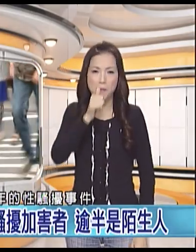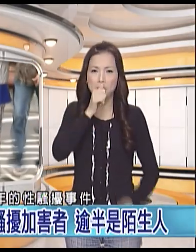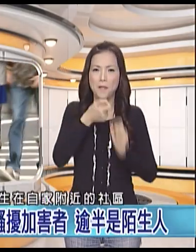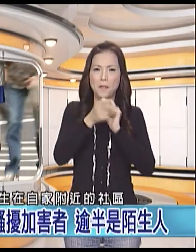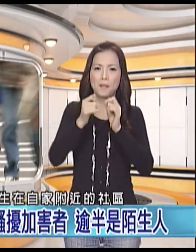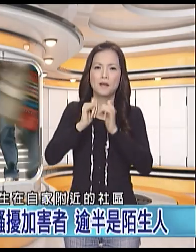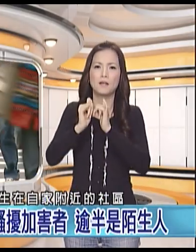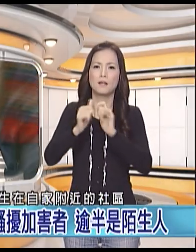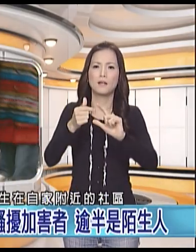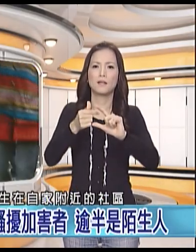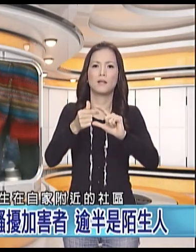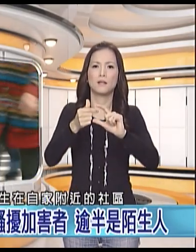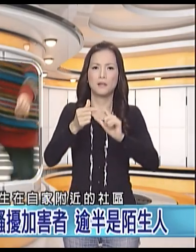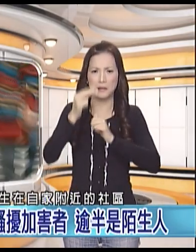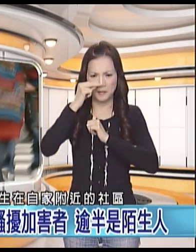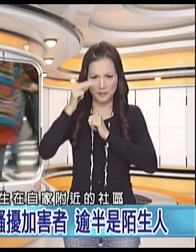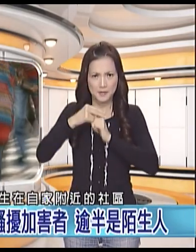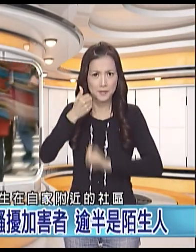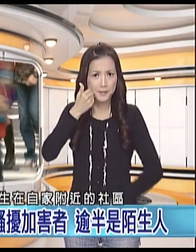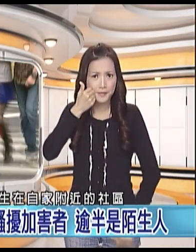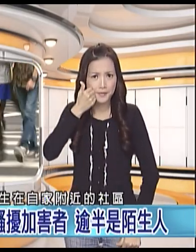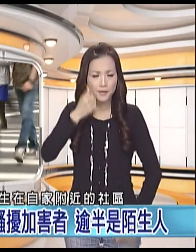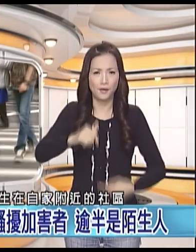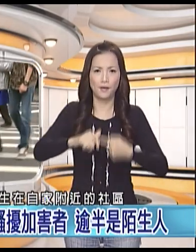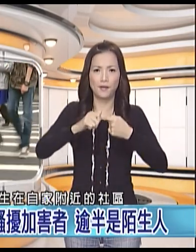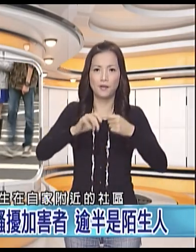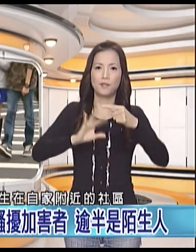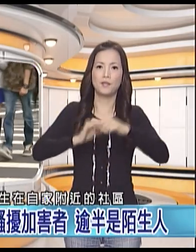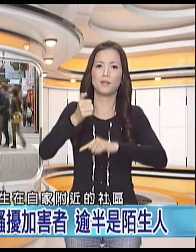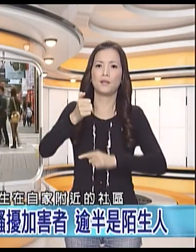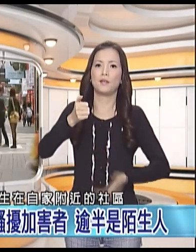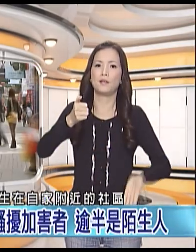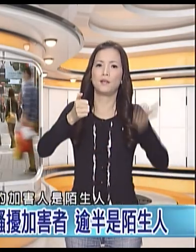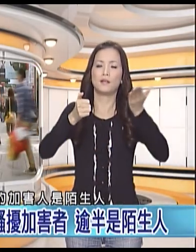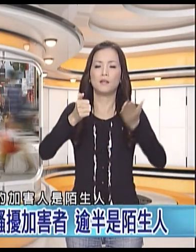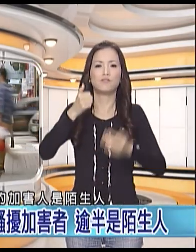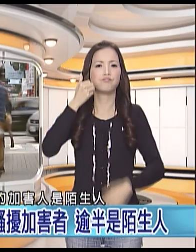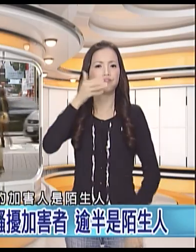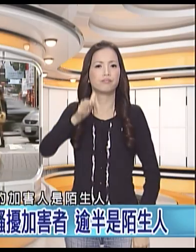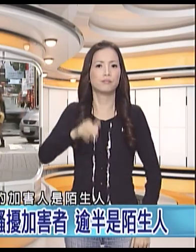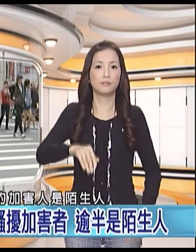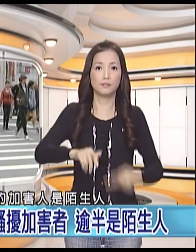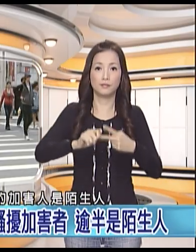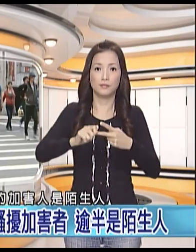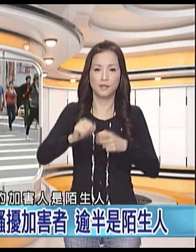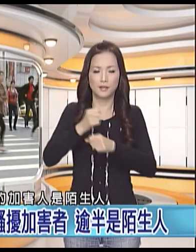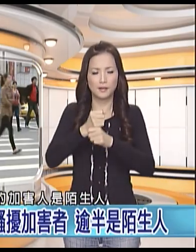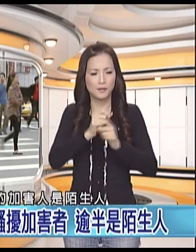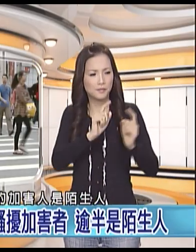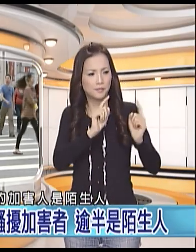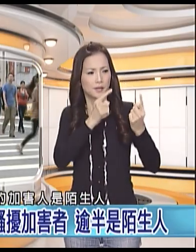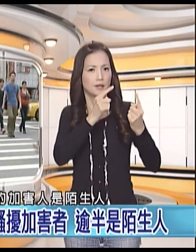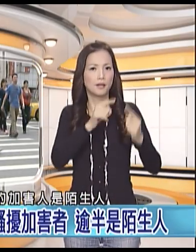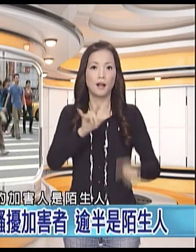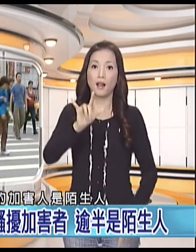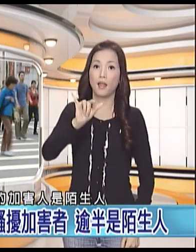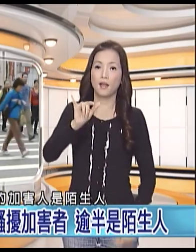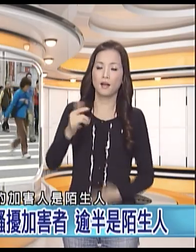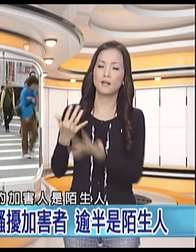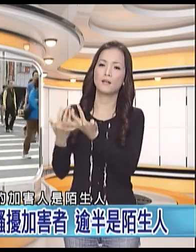多数都是发生在自家附近的社区，而超过了五成的加害人是陌生人，其次是